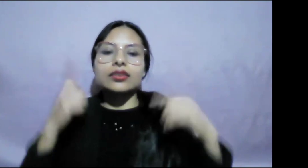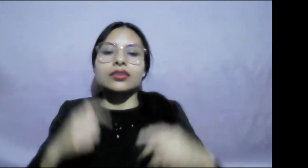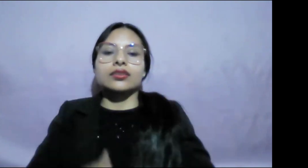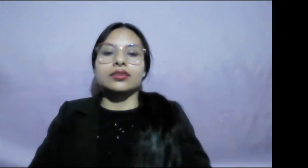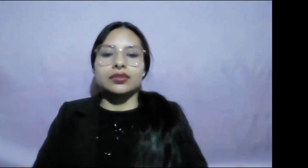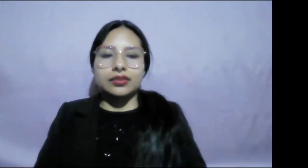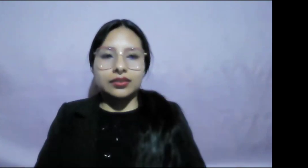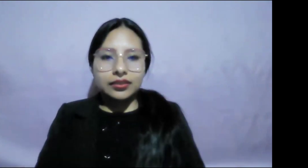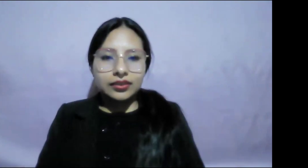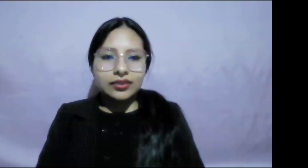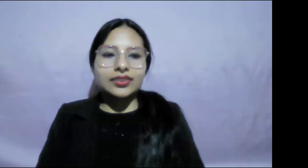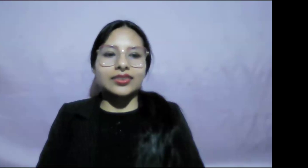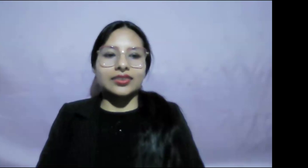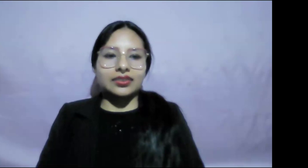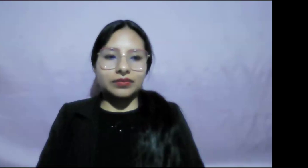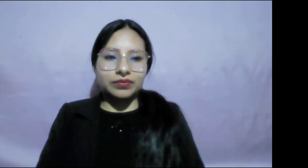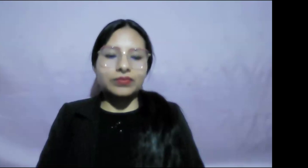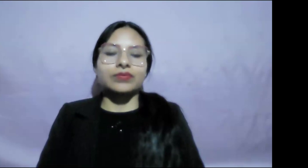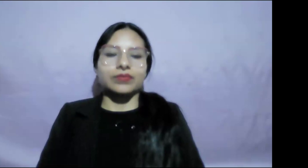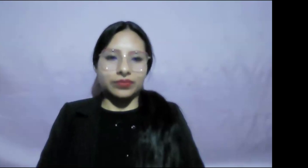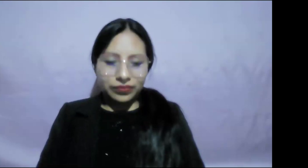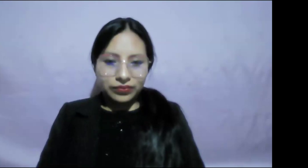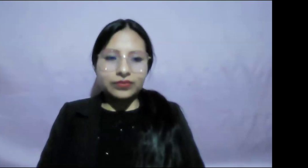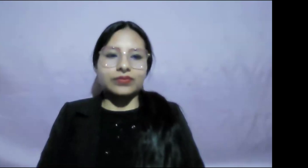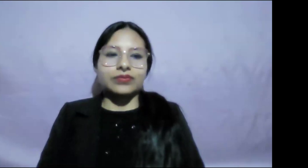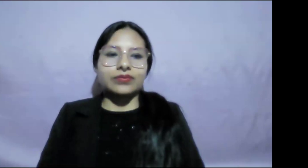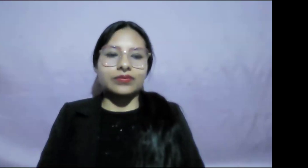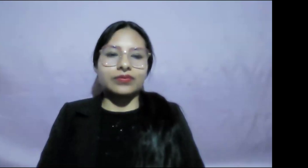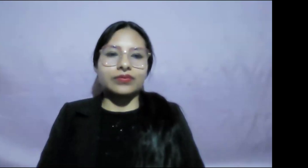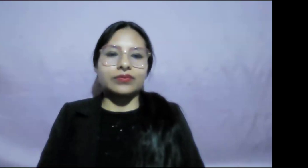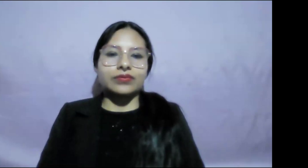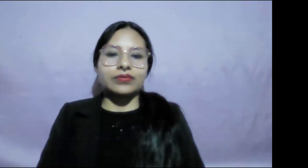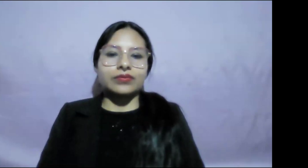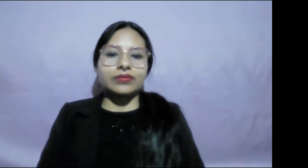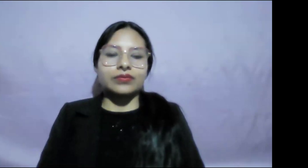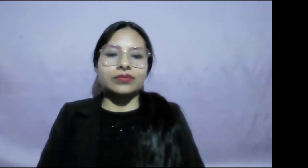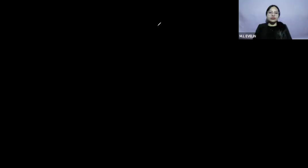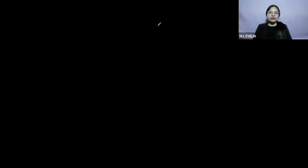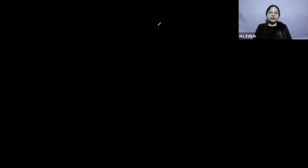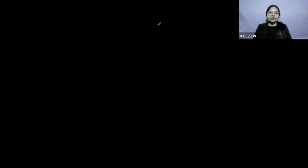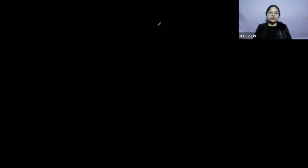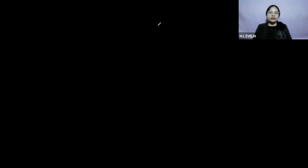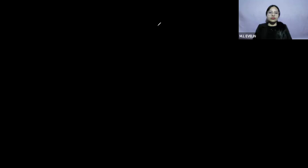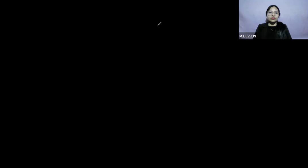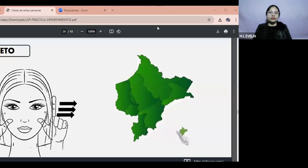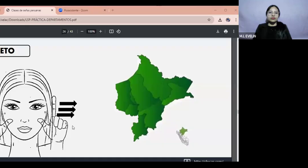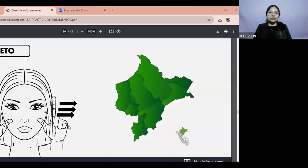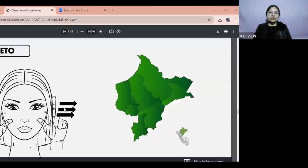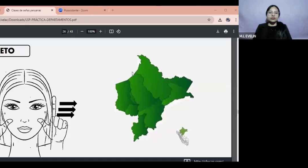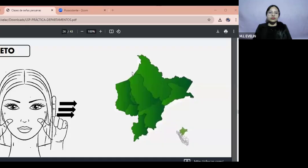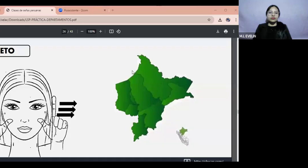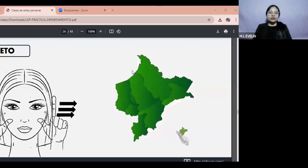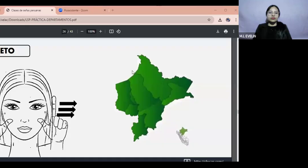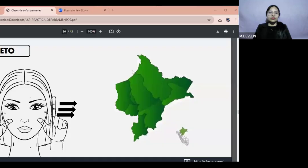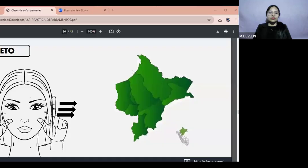Loreto muy bien bienvenida a las personas que recién se están conectando y Loret es